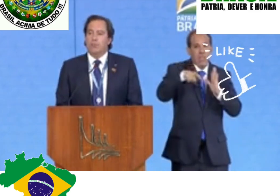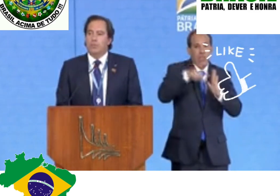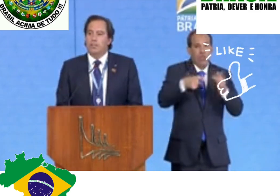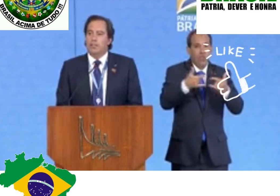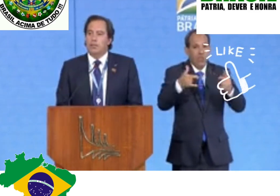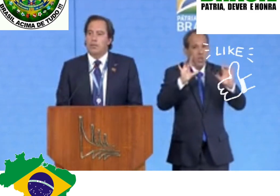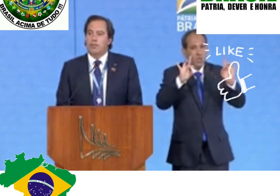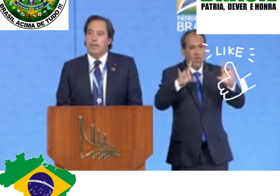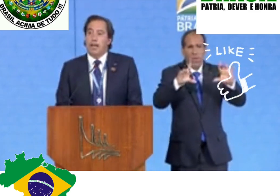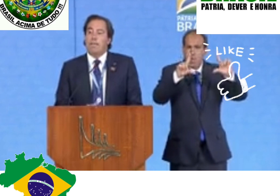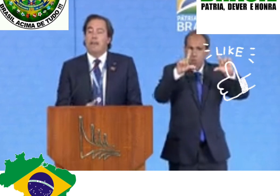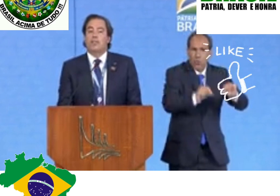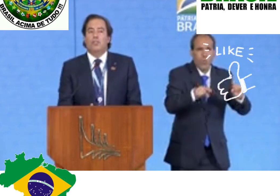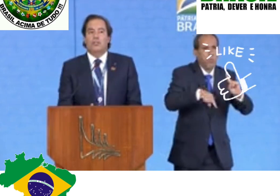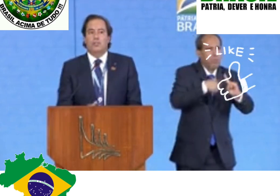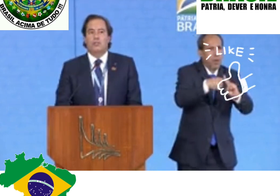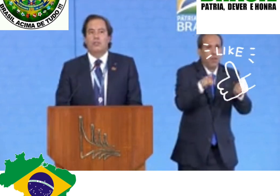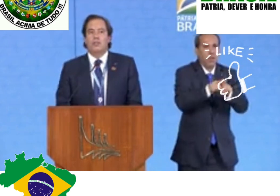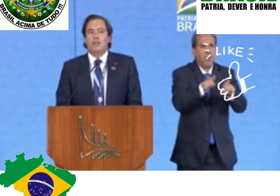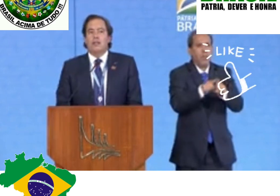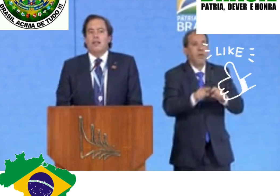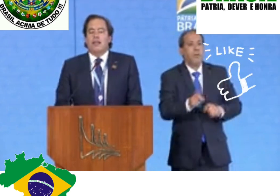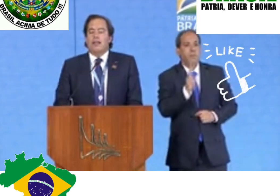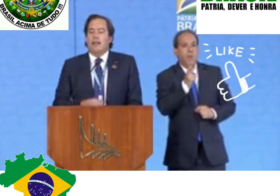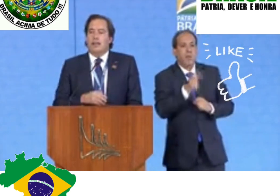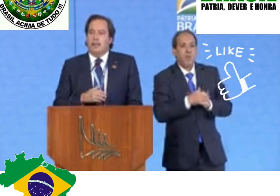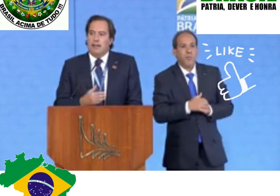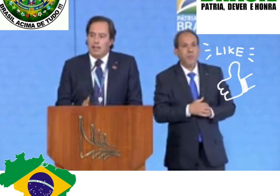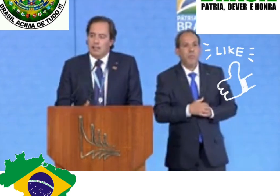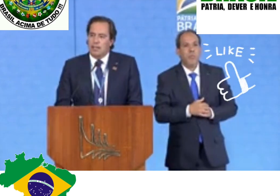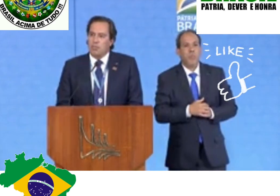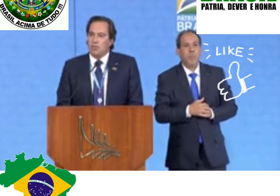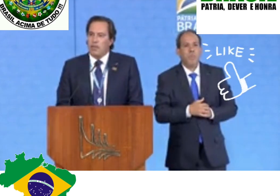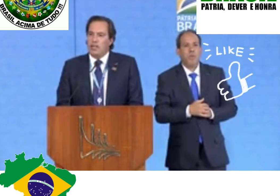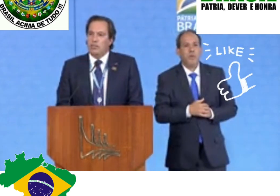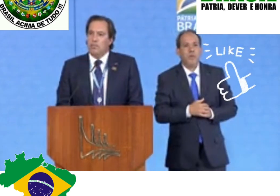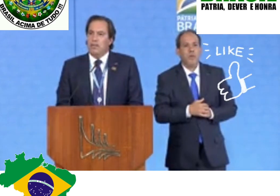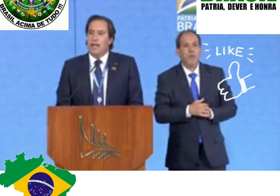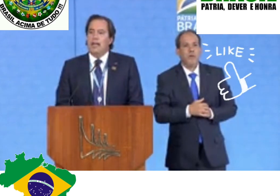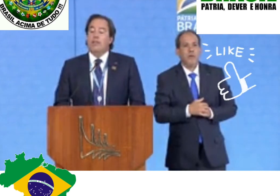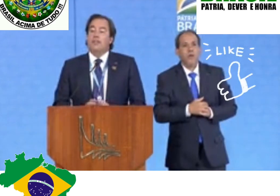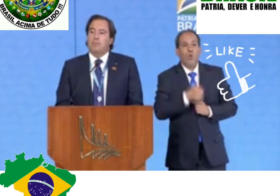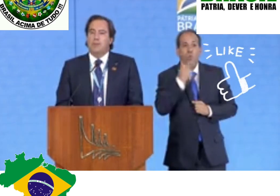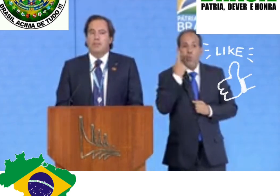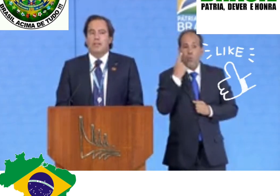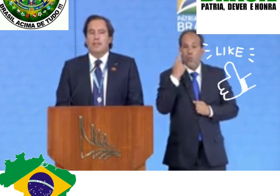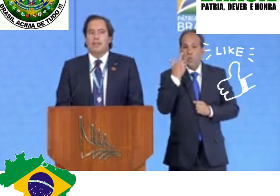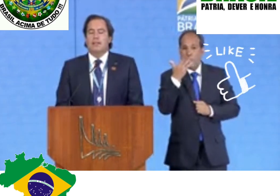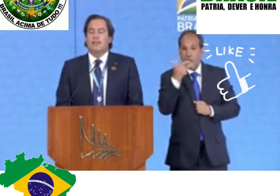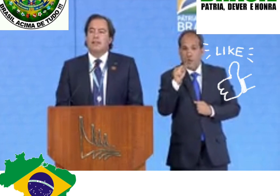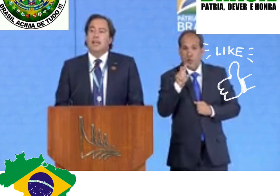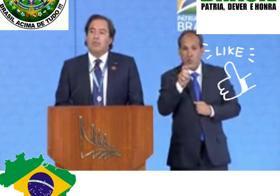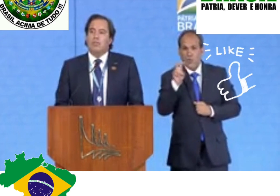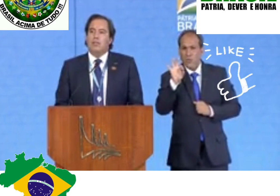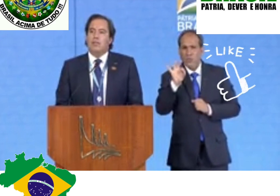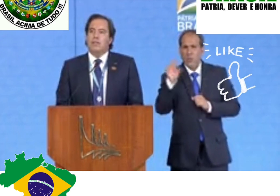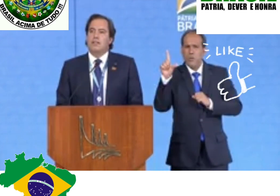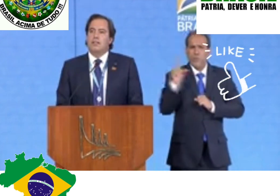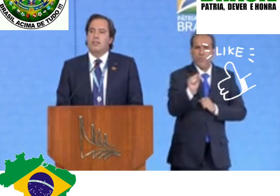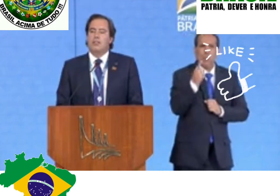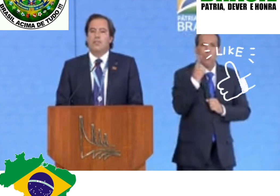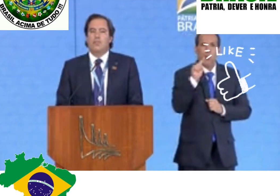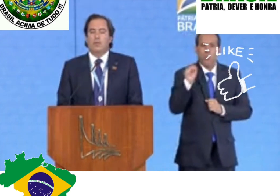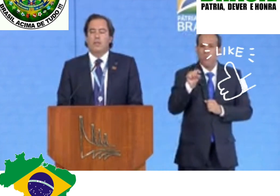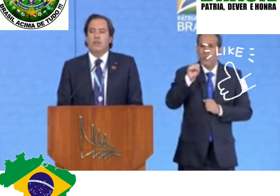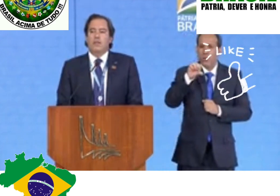para 1,89%. A partir disso, lançamos o crédito imobiliário, retomamos a liderança e a